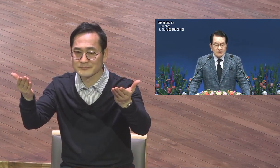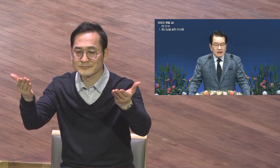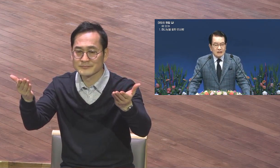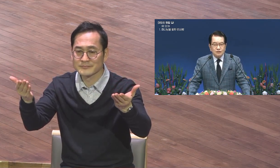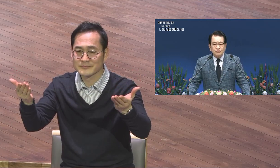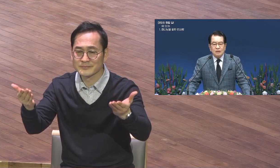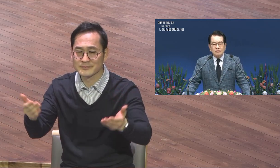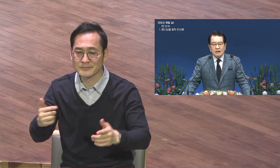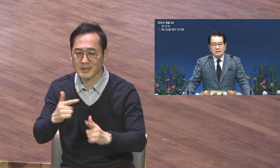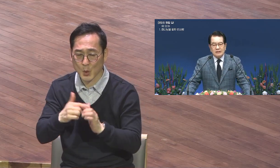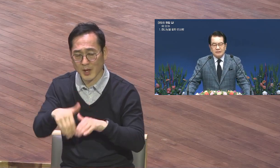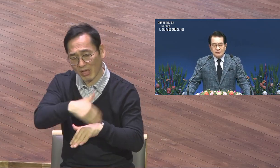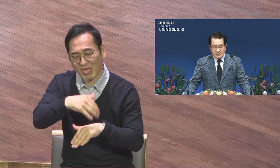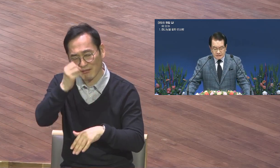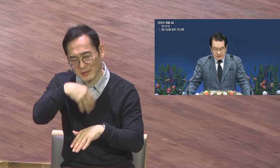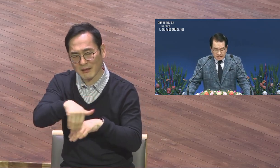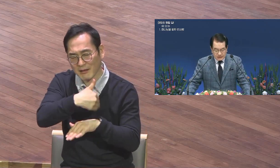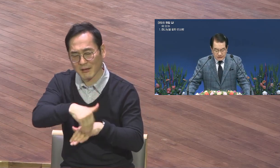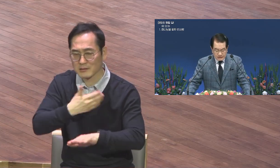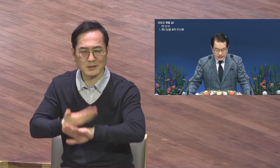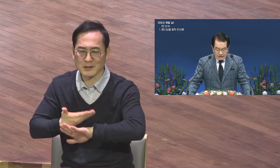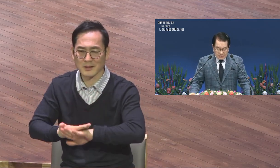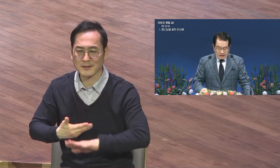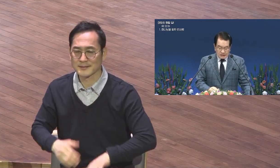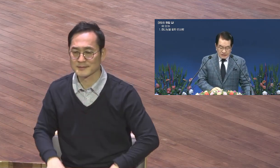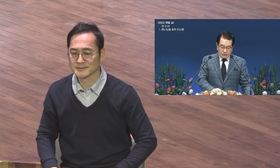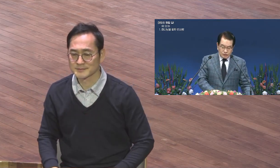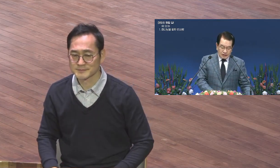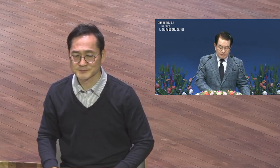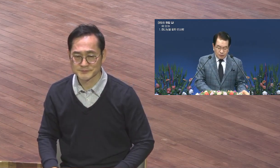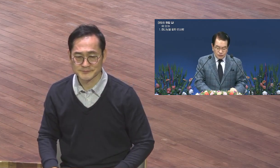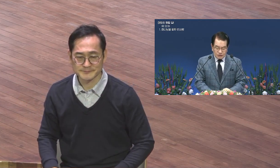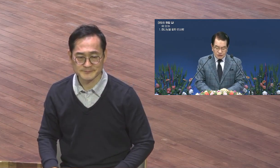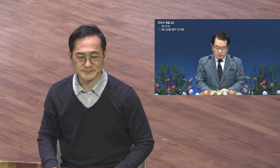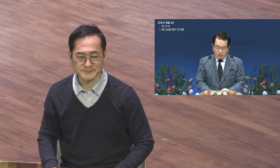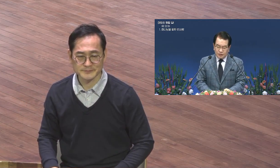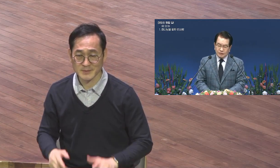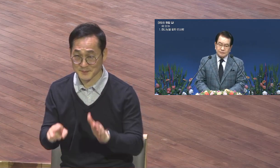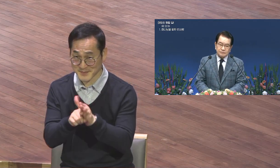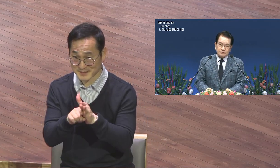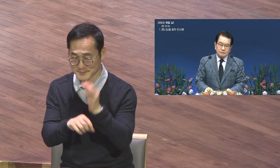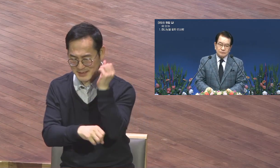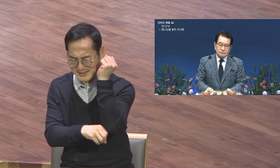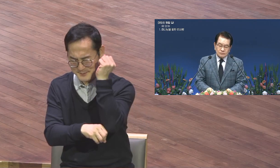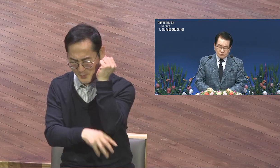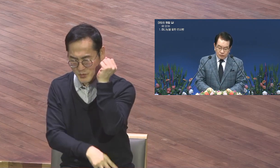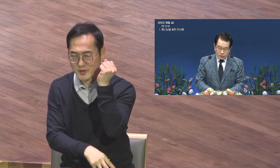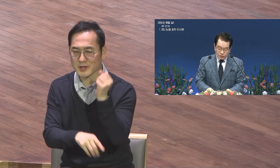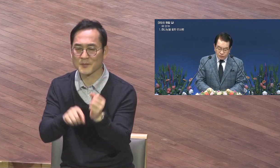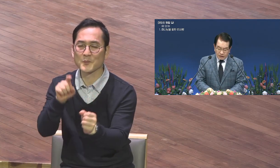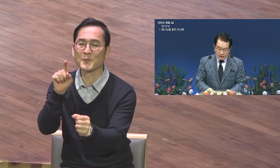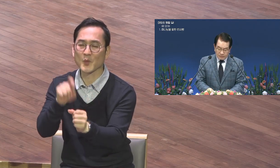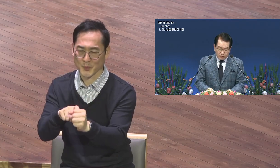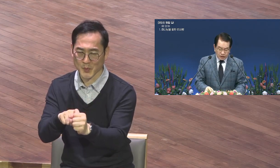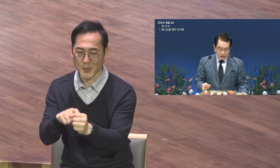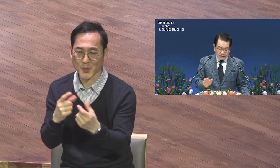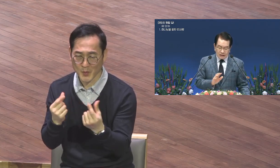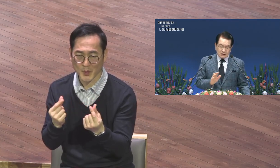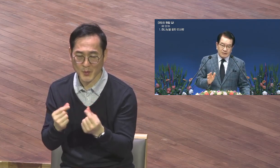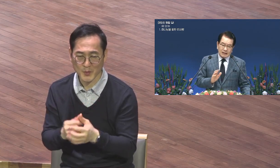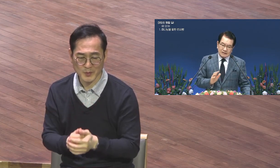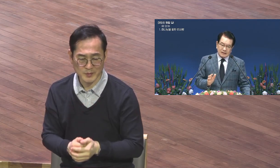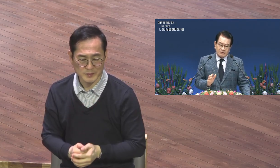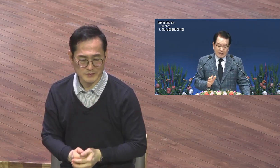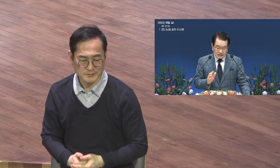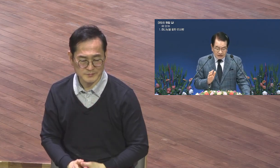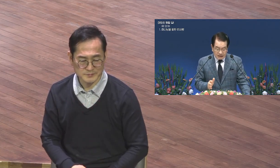교회 다니라 그 수준하고 다르잖아요. 이것이 신앙교육의 본질적 목표예요. 모두가 다 목회자 되라